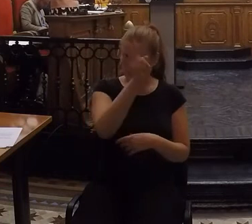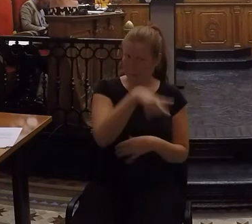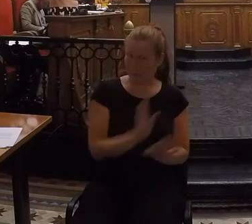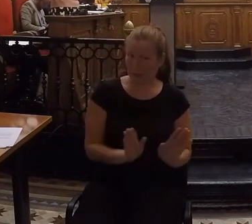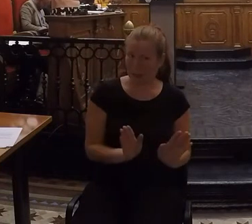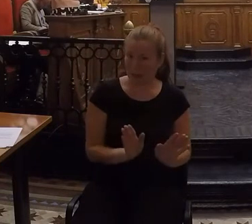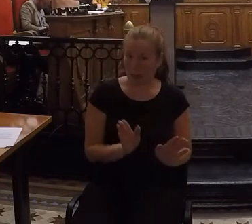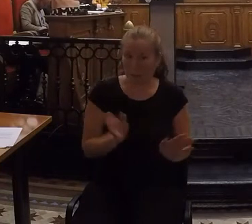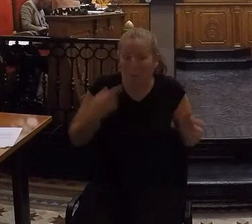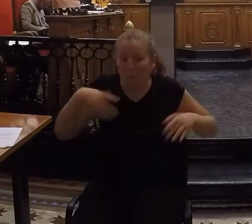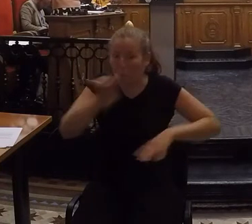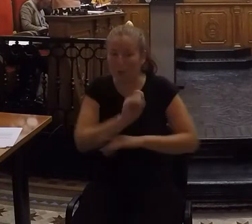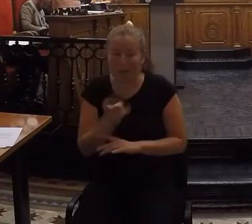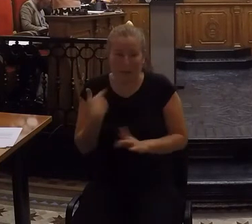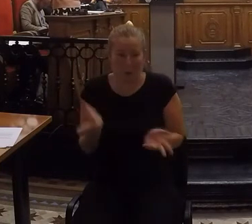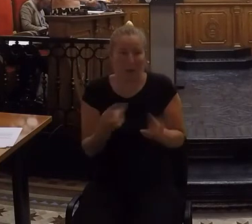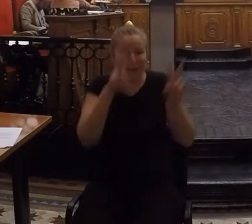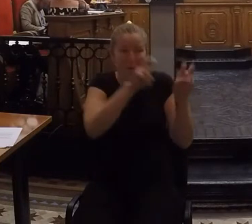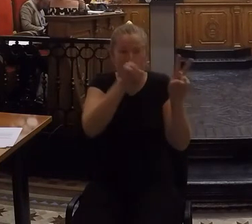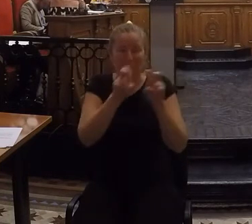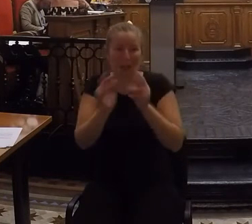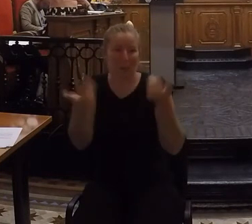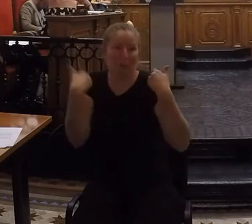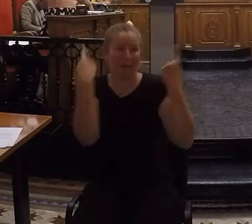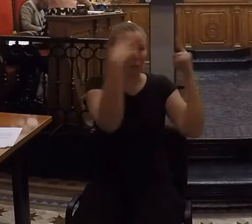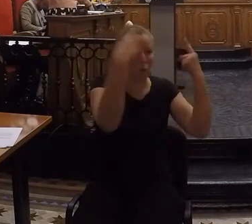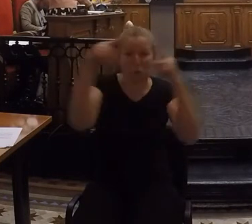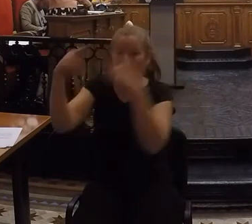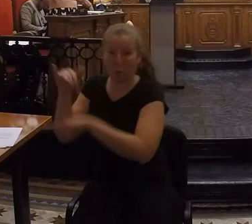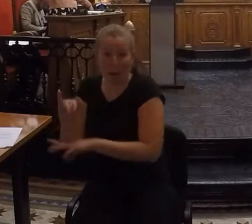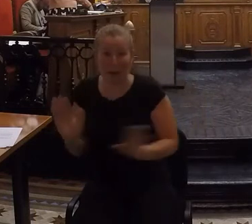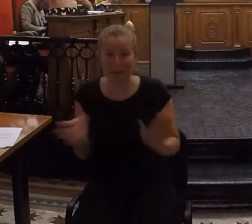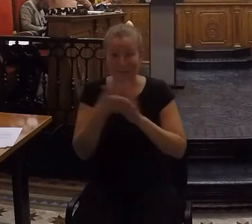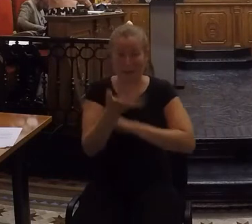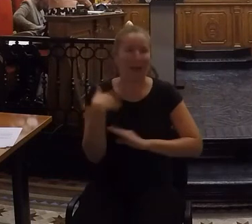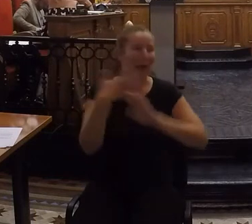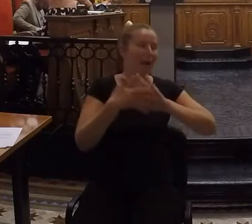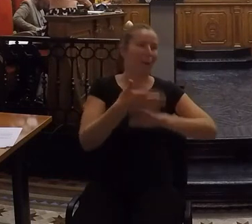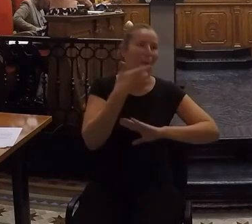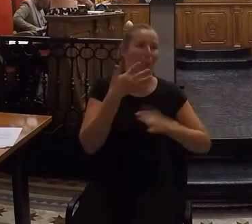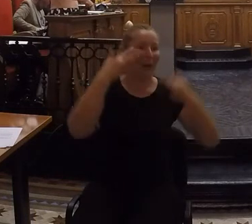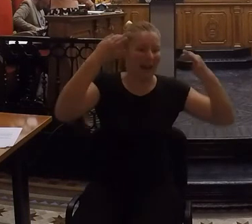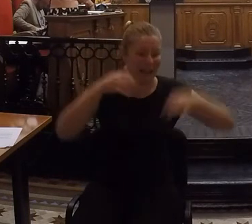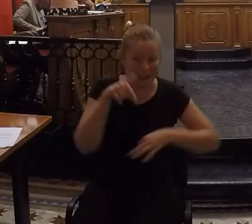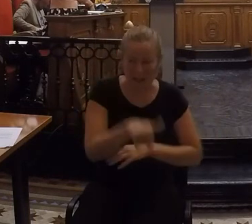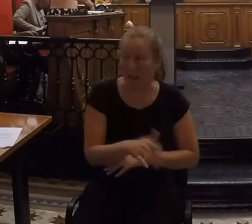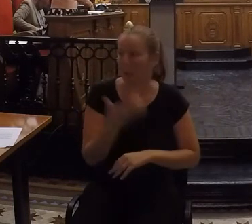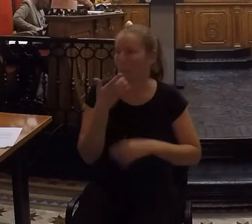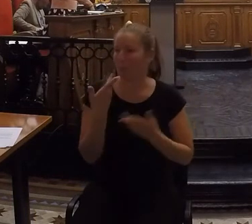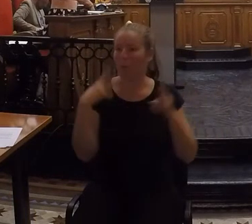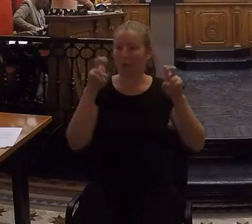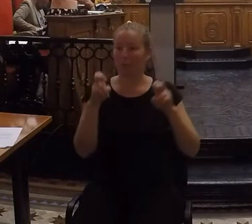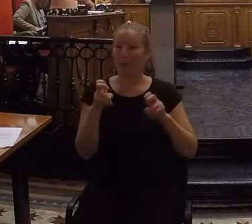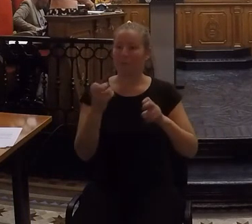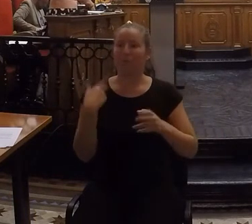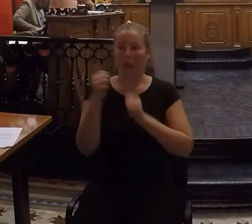Cada uno lo que le corresponde. Usted habla, por ejemplo, de la retirada del amianto. Oiga, que este año en la partida de mantenimiento